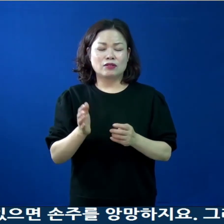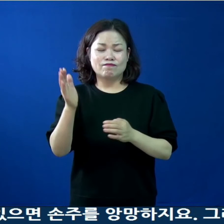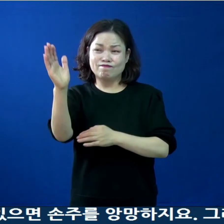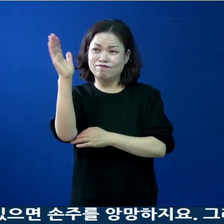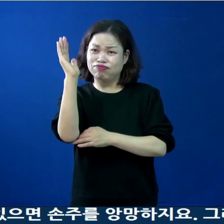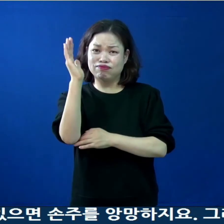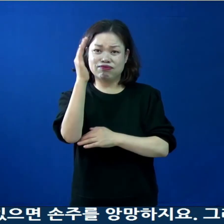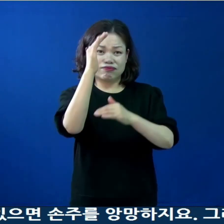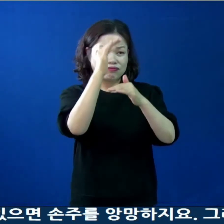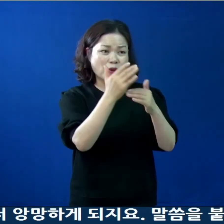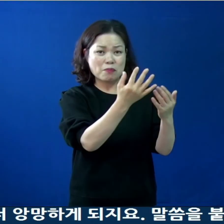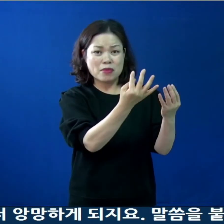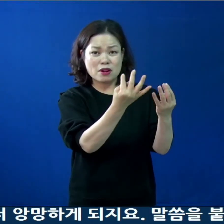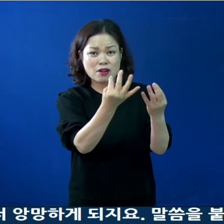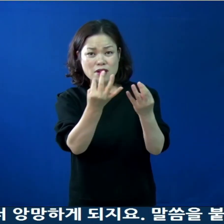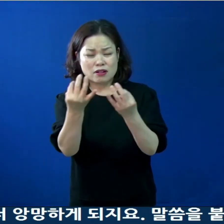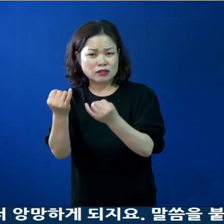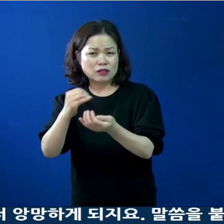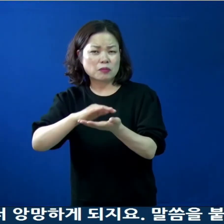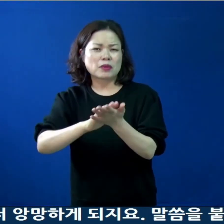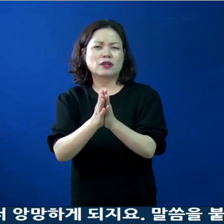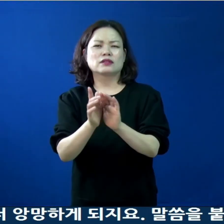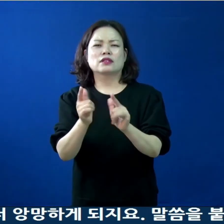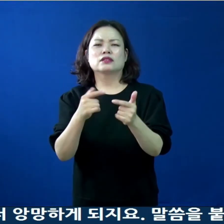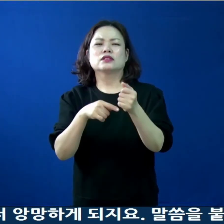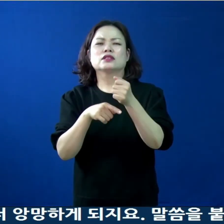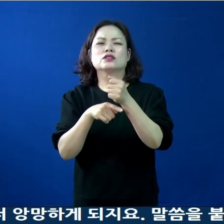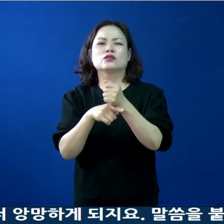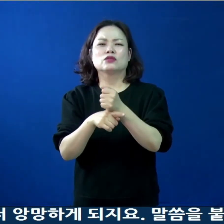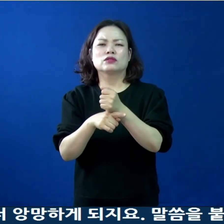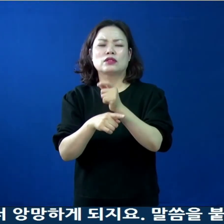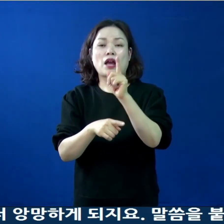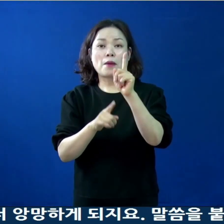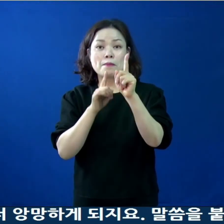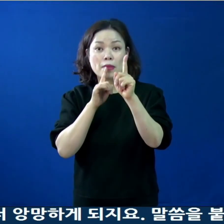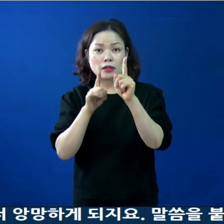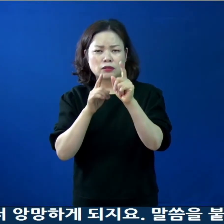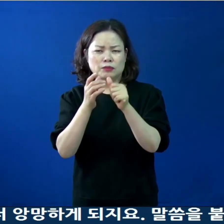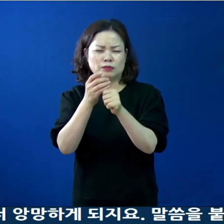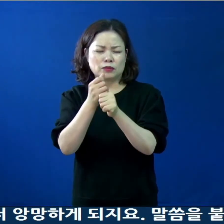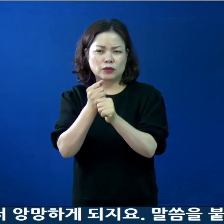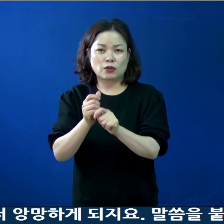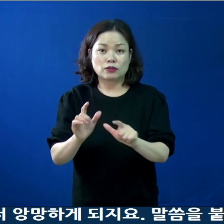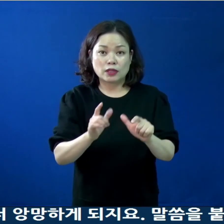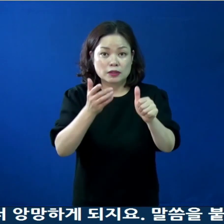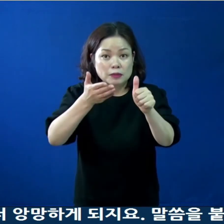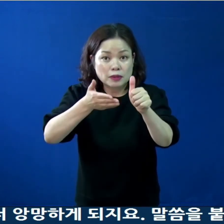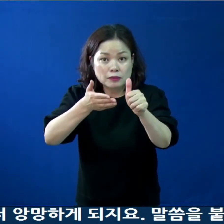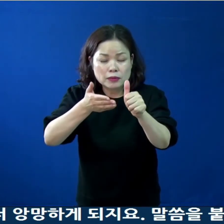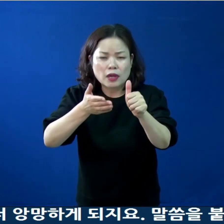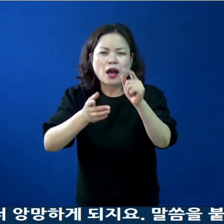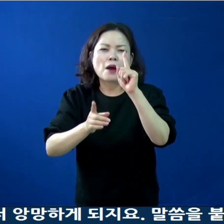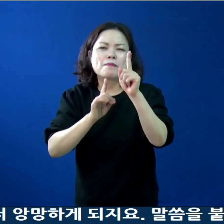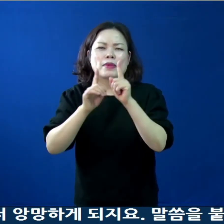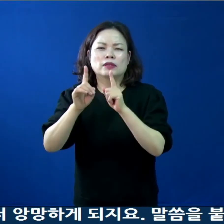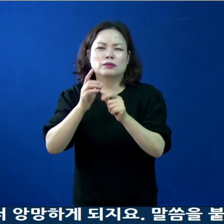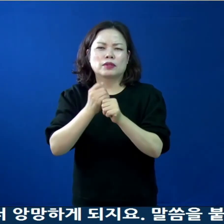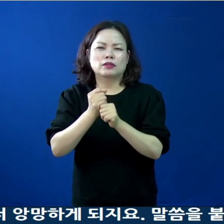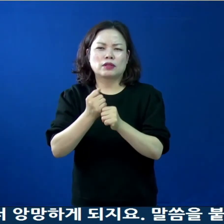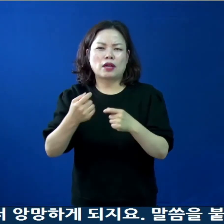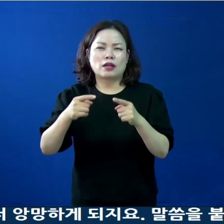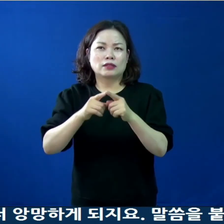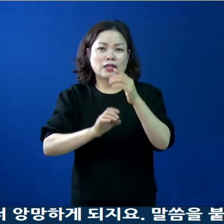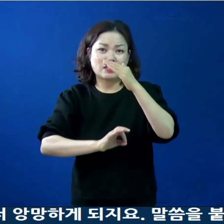설교, 여러분, 그럼에도 불구하고 변하지 않는 이유, 여러분, 한 말씀이라도 붙들고 늘어져 보십시오. 한 말씀이라도 동이